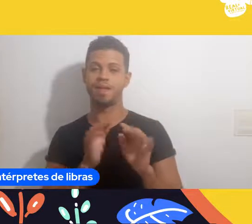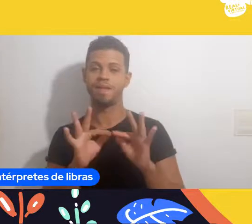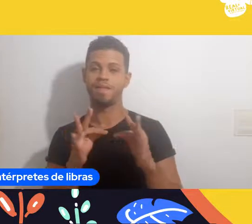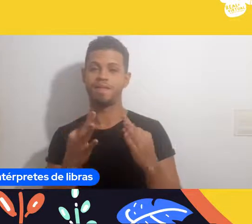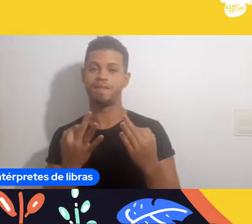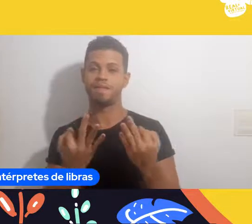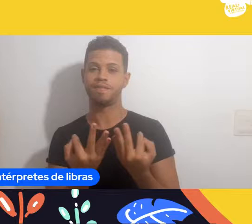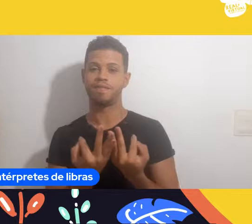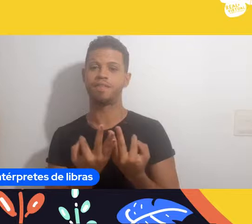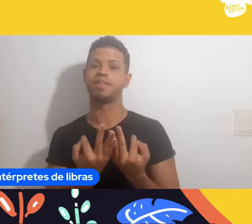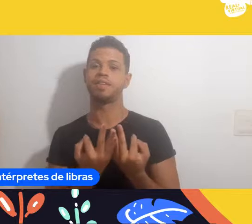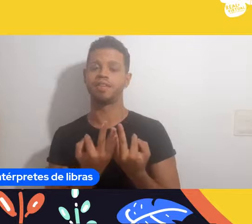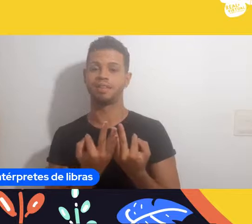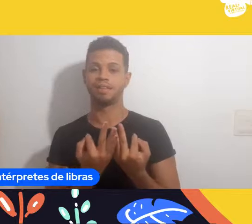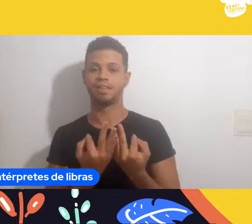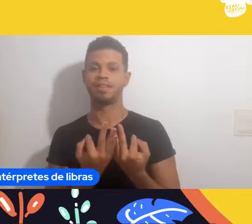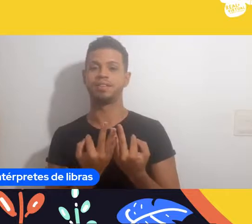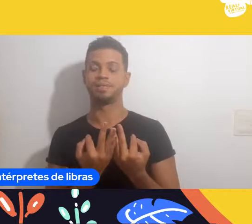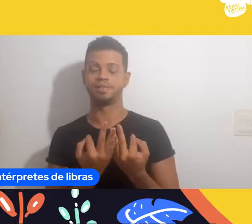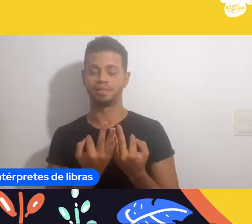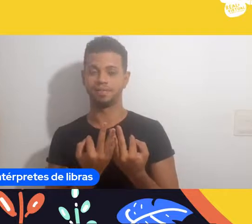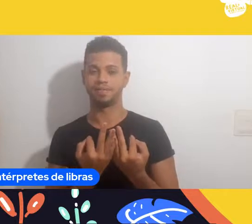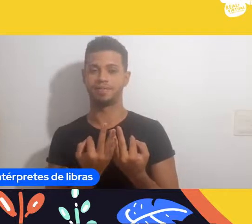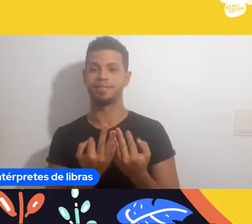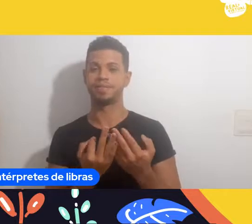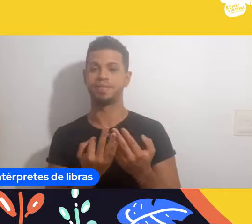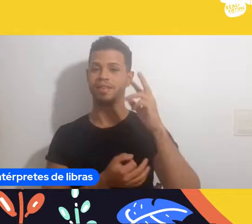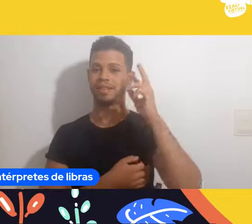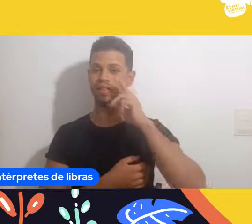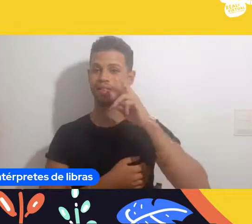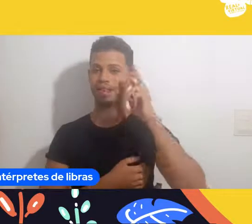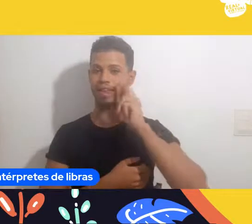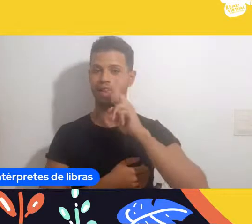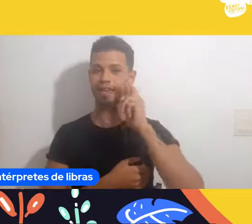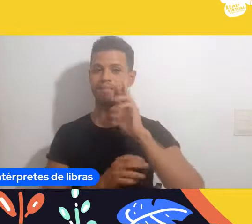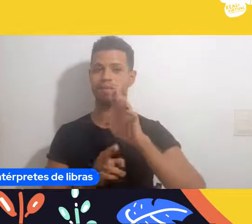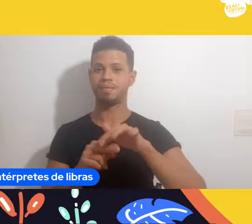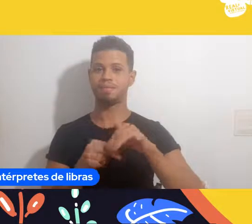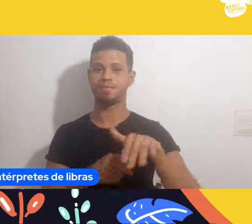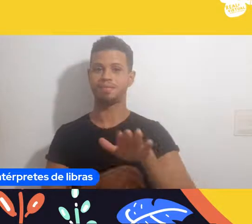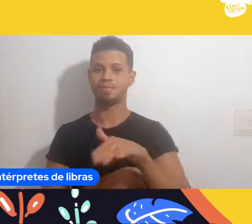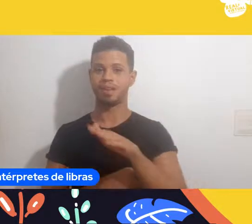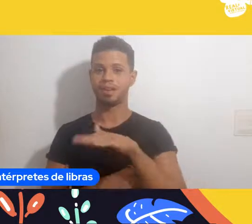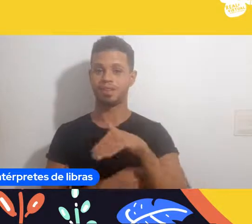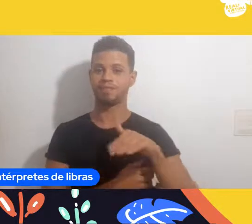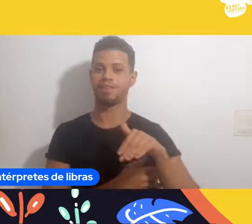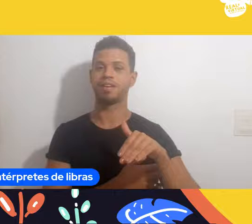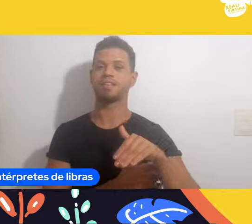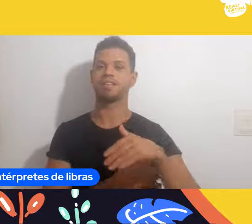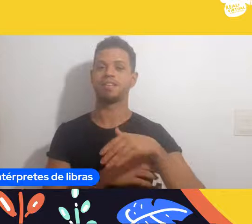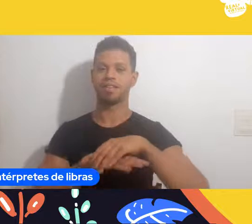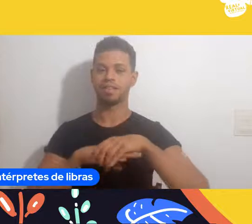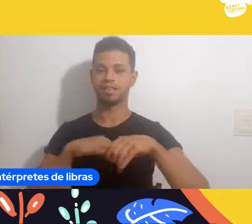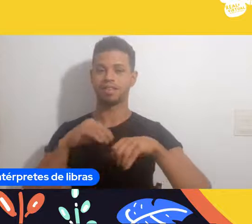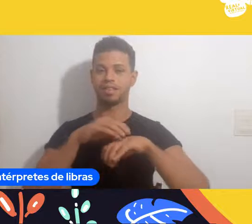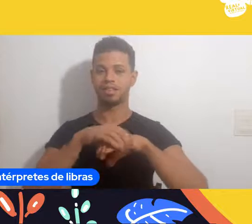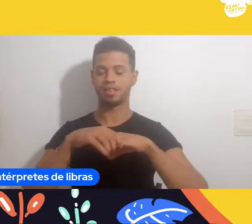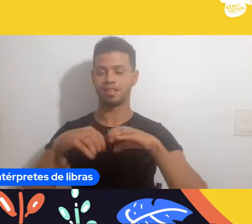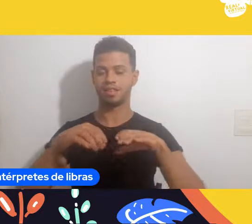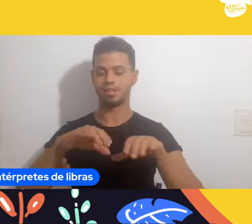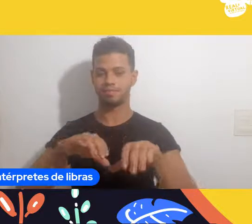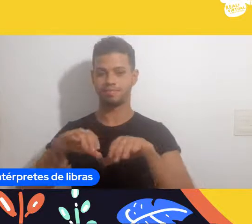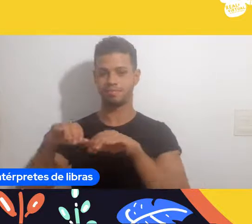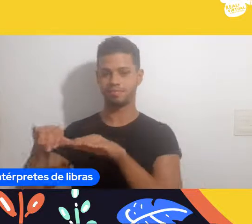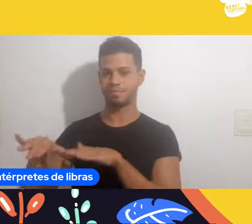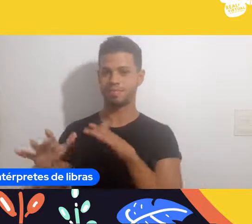adulto, lembrar da sua infância, quando pisa e tira um sapato, quando ele se desnuda para